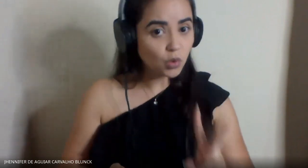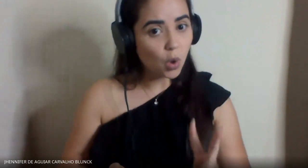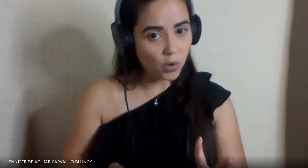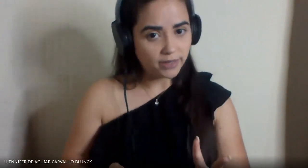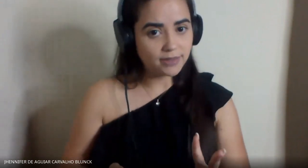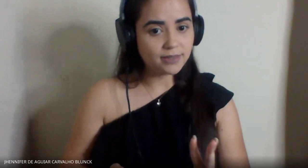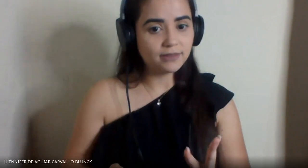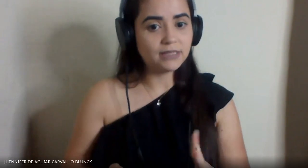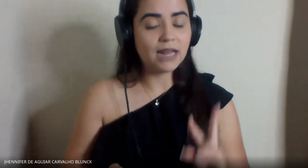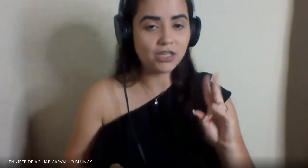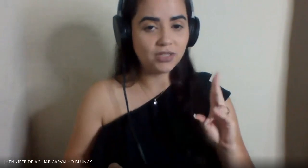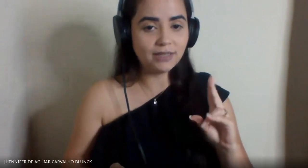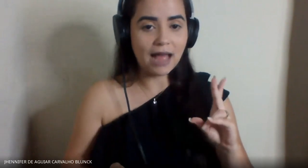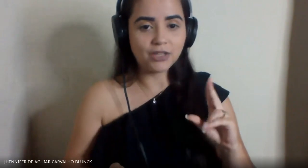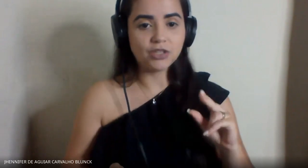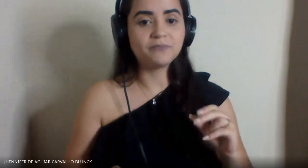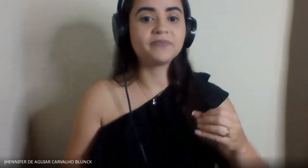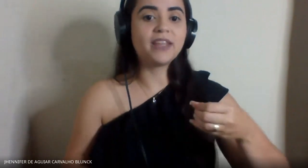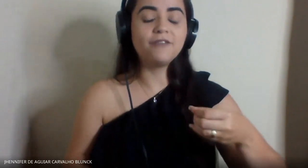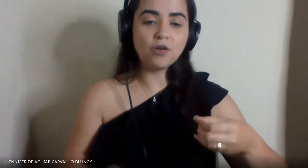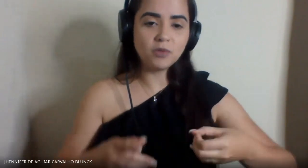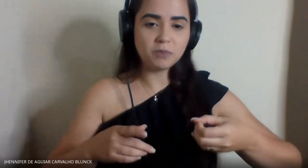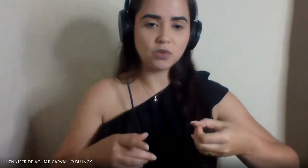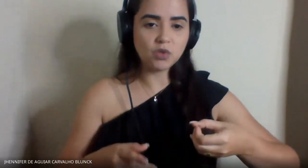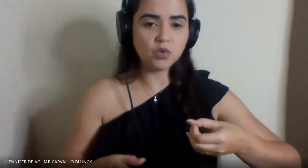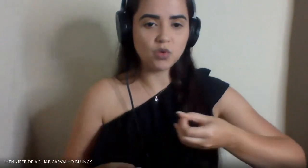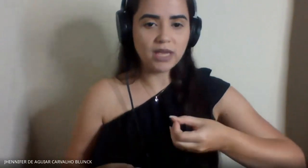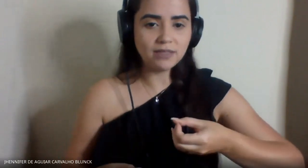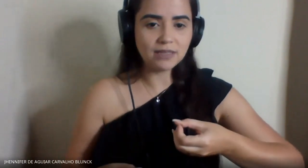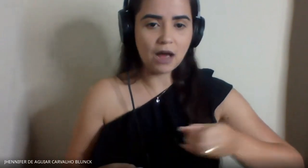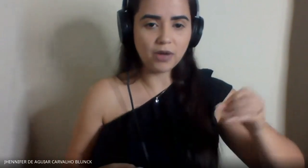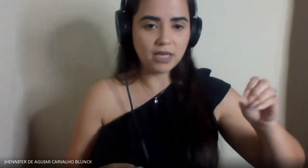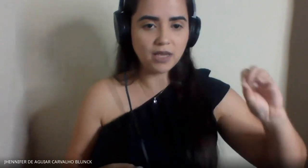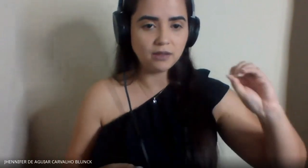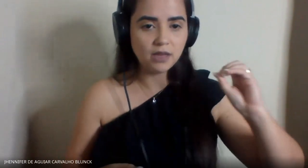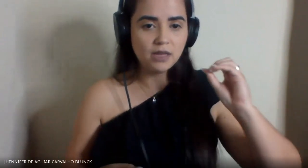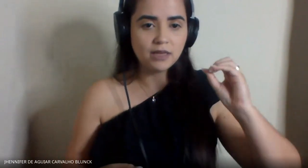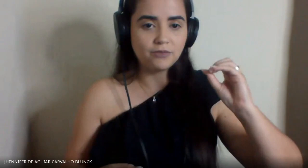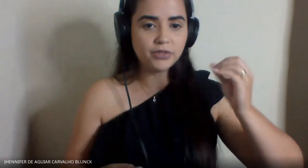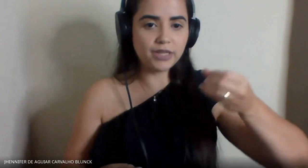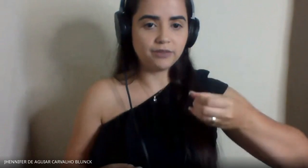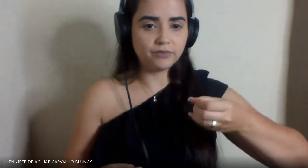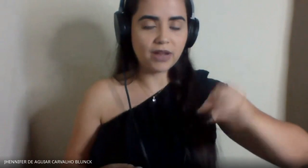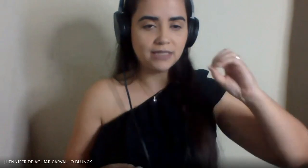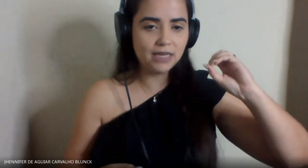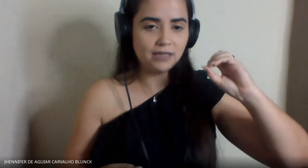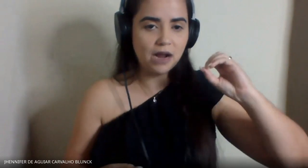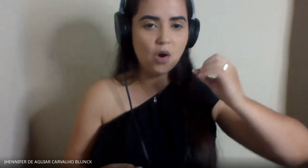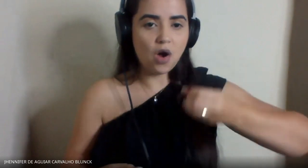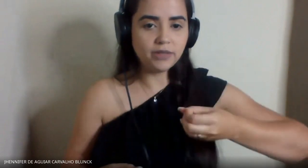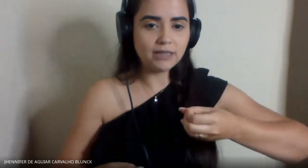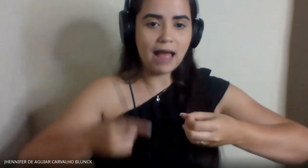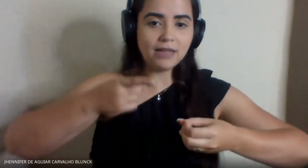conheço 2 sinais de cidade. Teve algumas pessoas que usou esse sinal aqui, que é você faz a